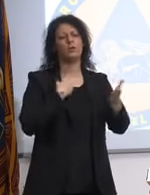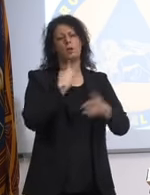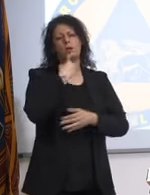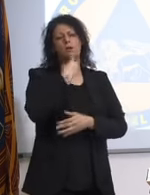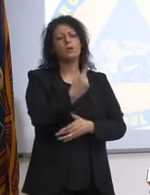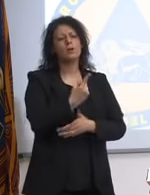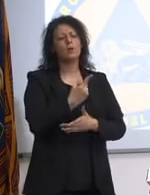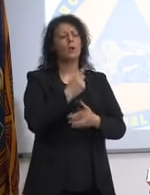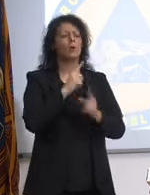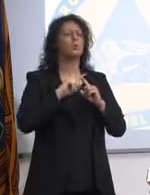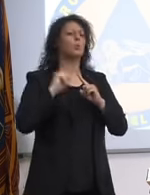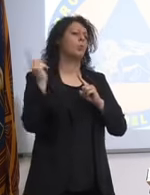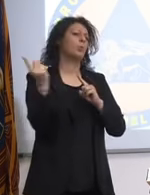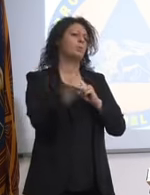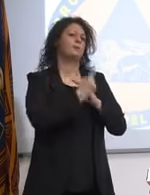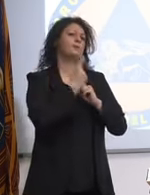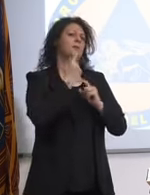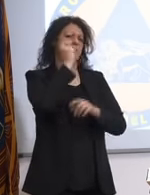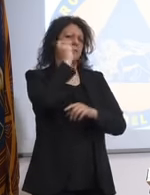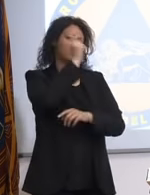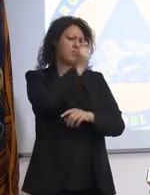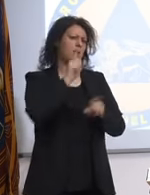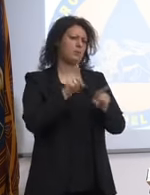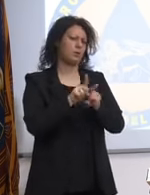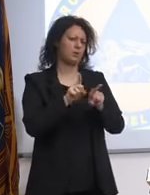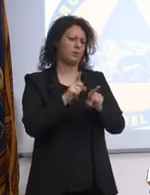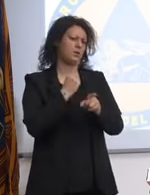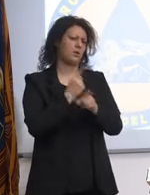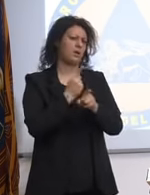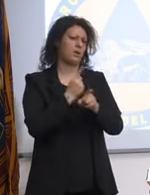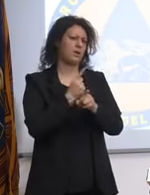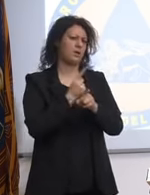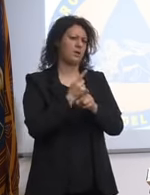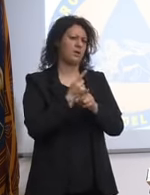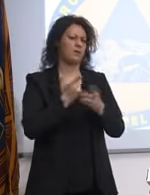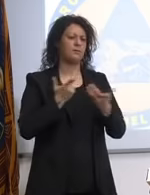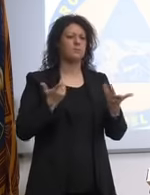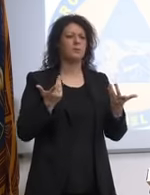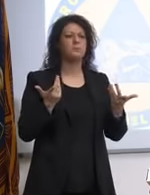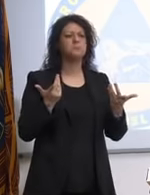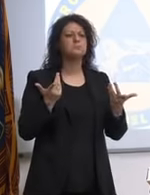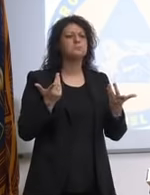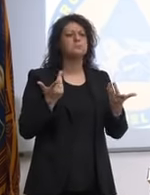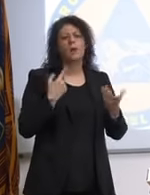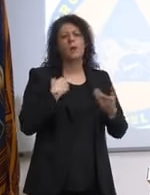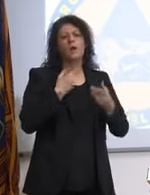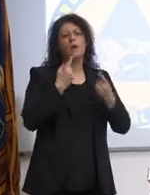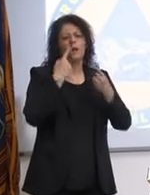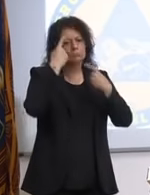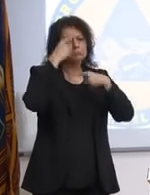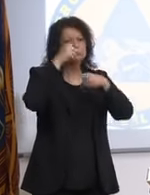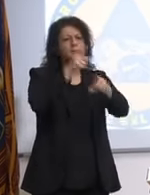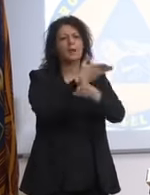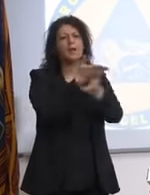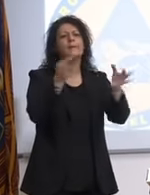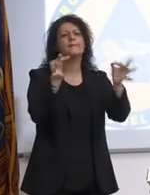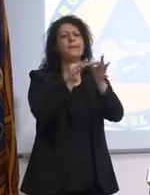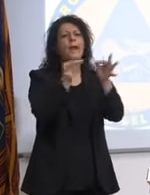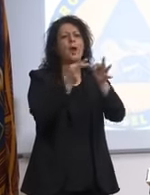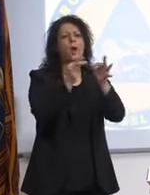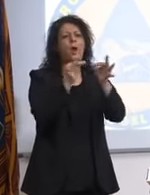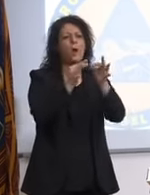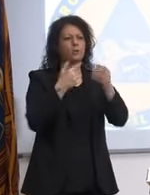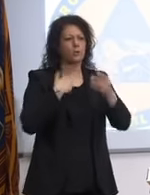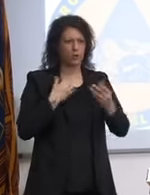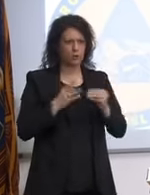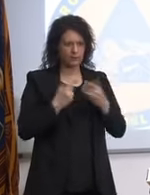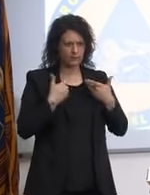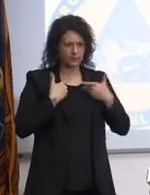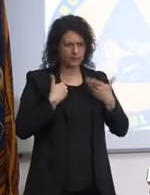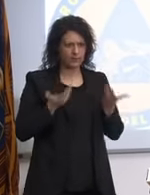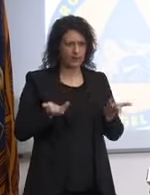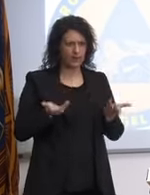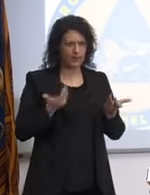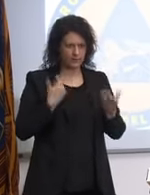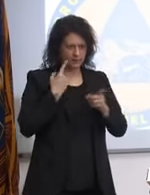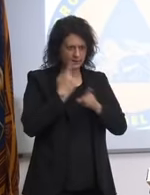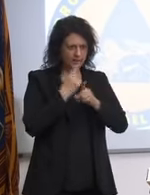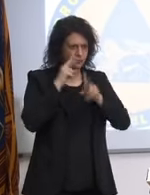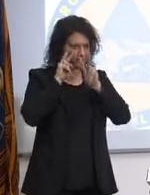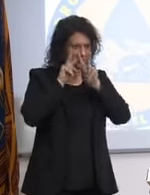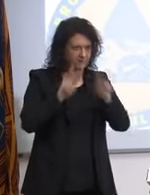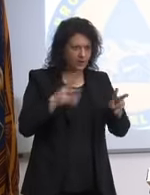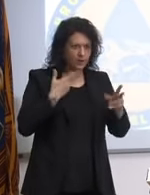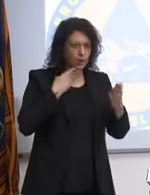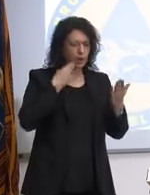Sinceramente rimando la pallina di là del tavolo e mettetevi d'accordo. Sapete che mi metta lì io a verificare i